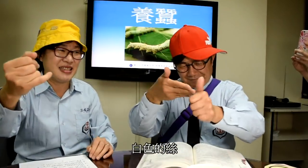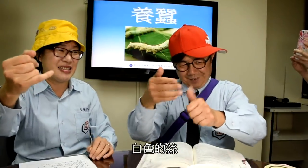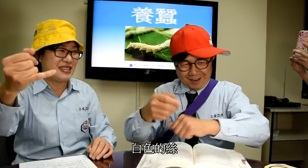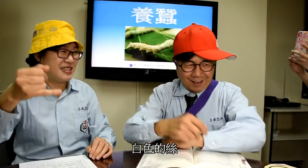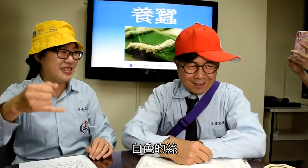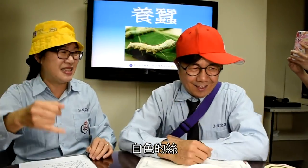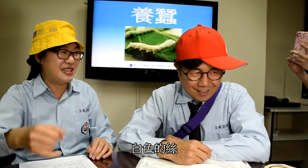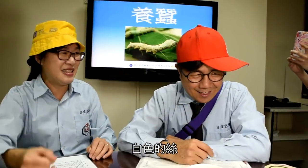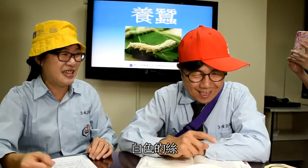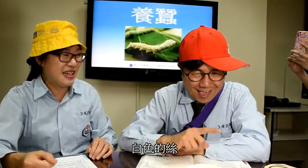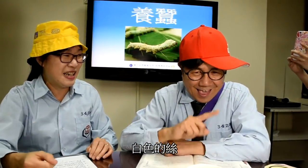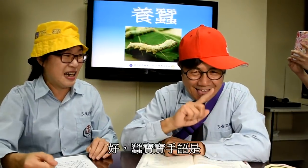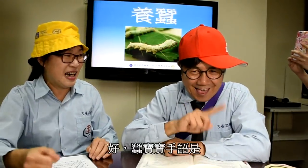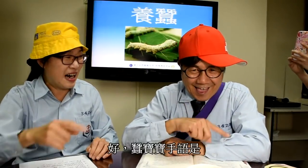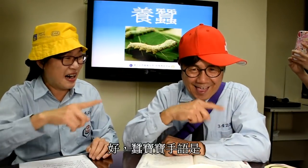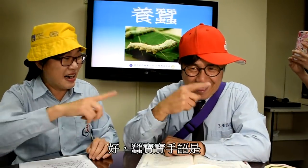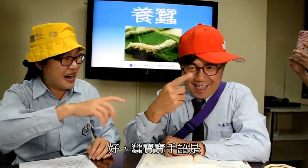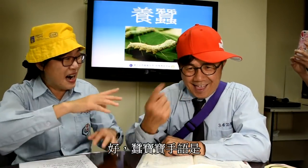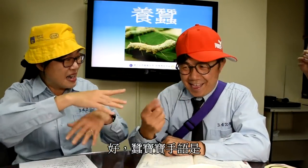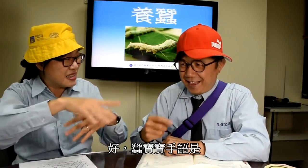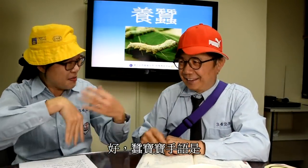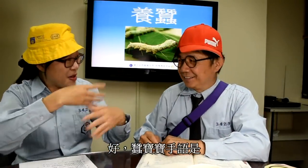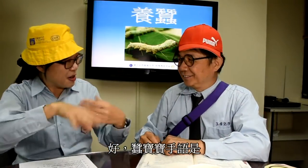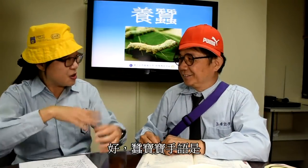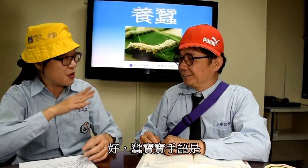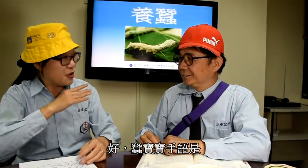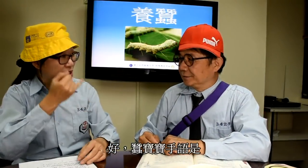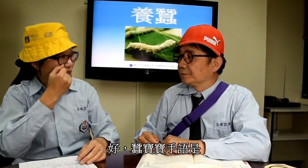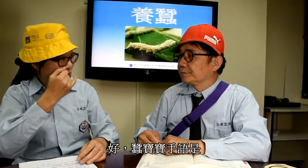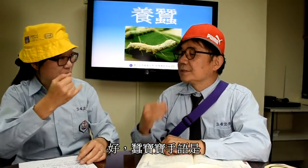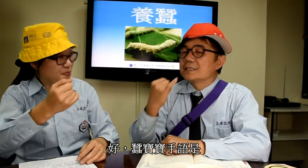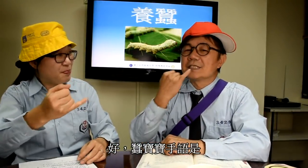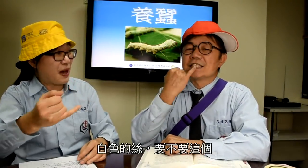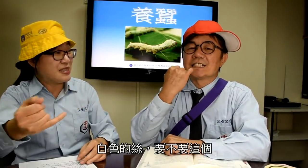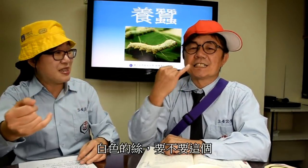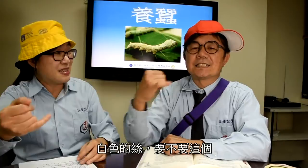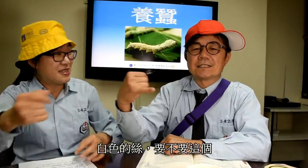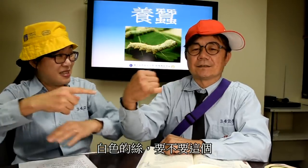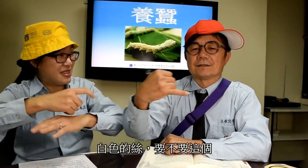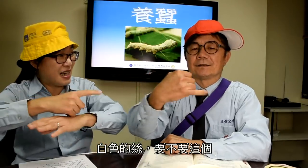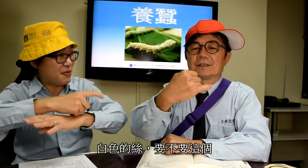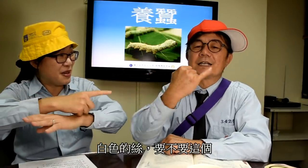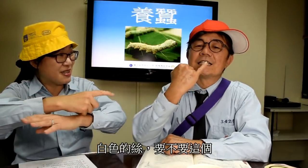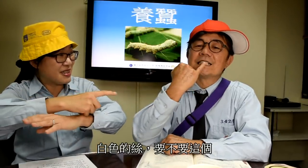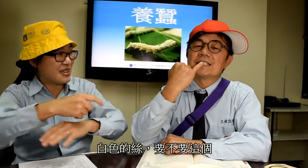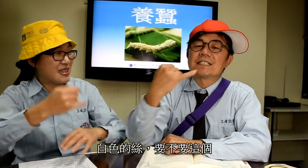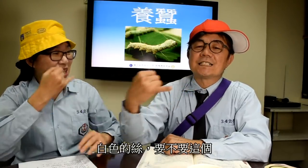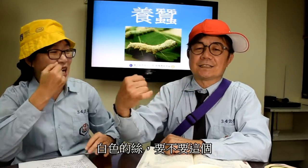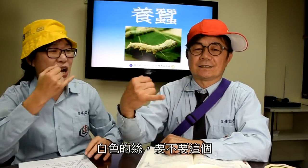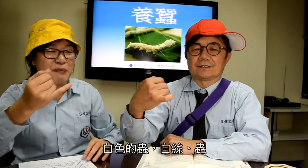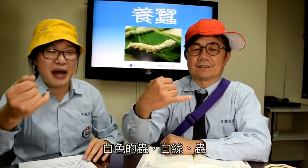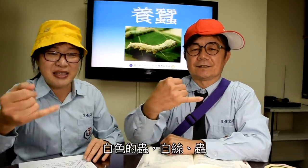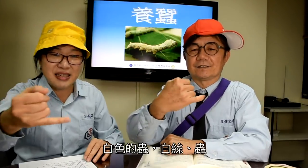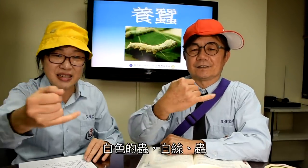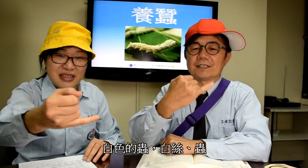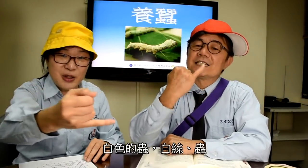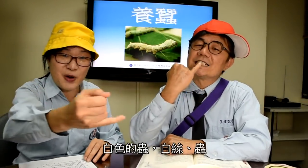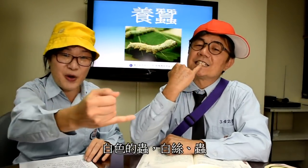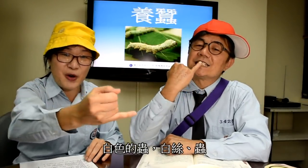丝。好，蚕宝宝手语是白色的丝，哎，要不要这个？白色的虫，